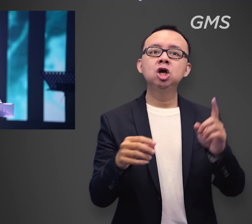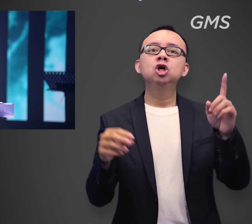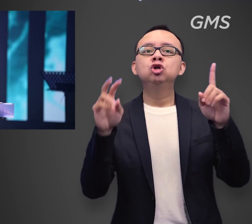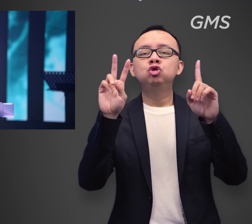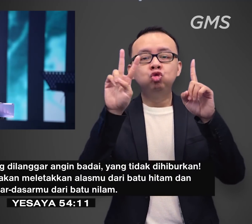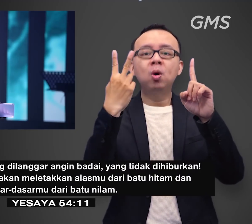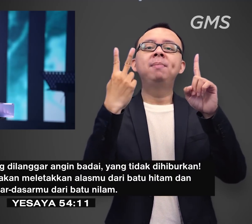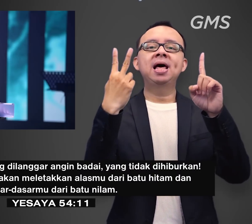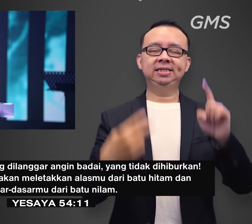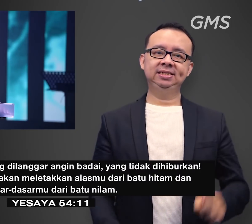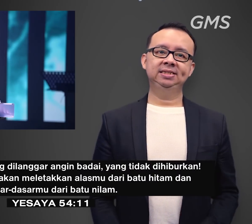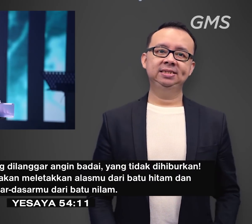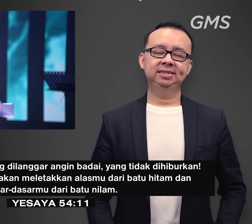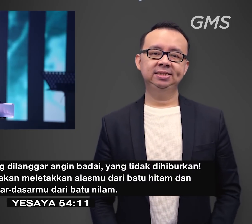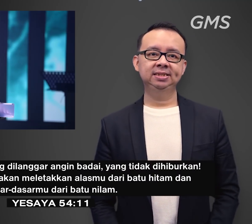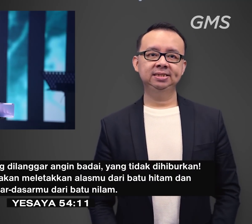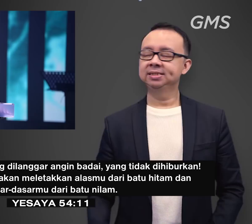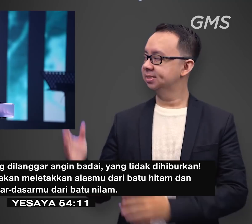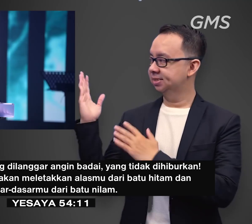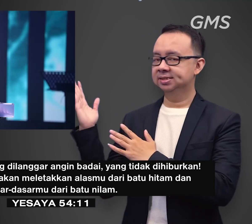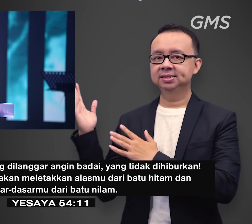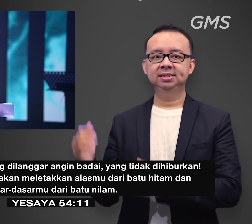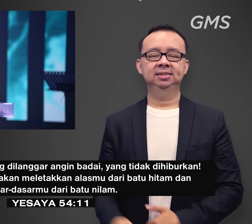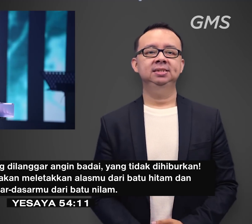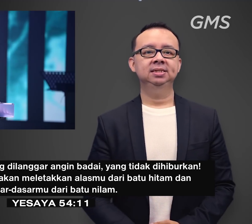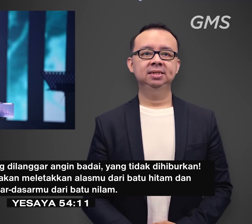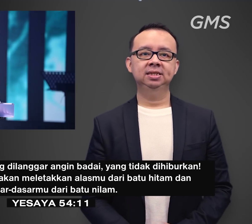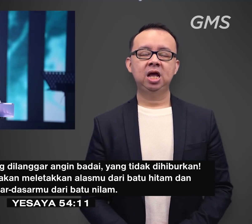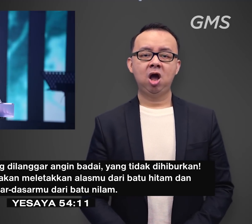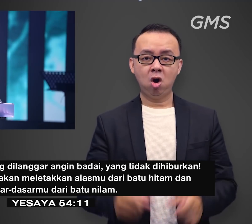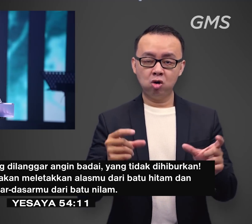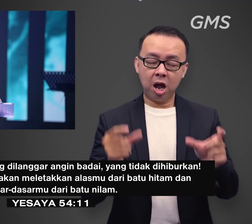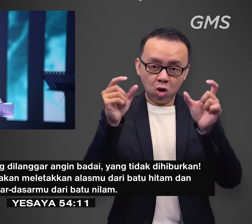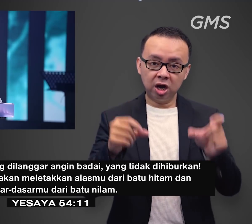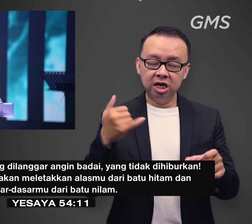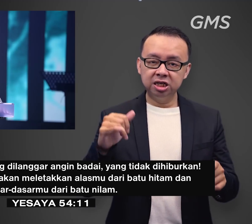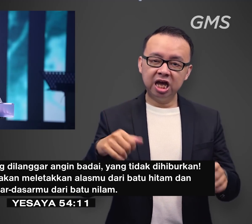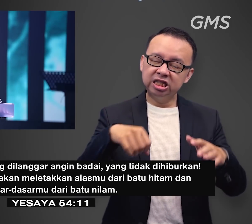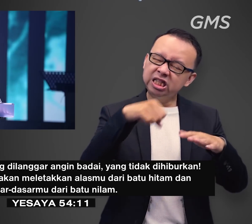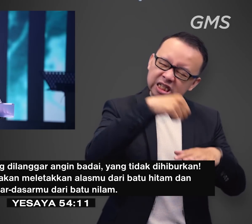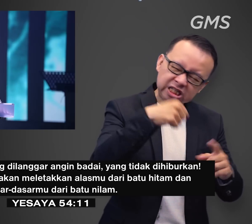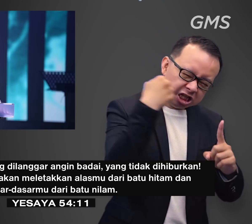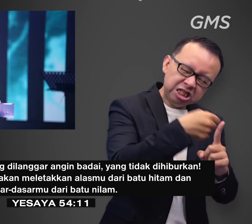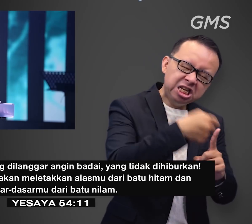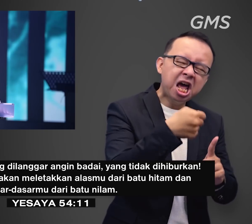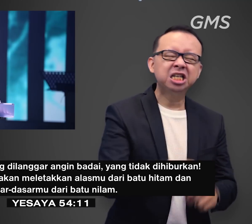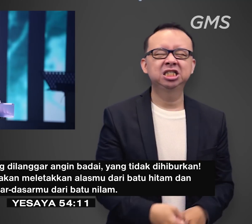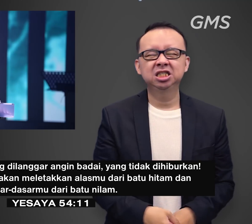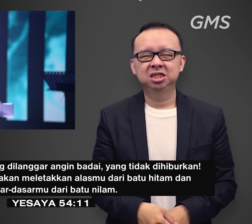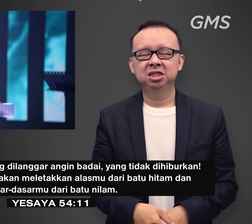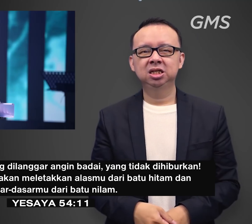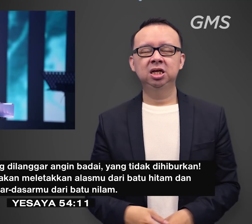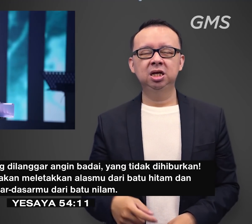Oke. Hai yang tertindas, yang dilanggar angin badai, yang tidak